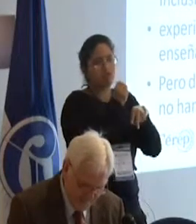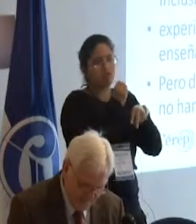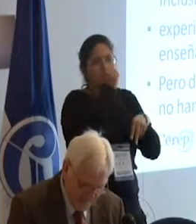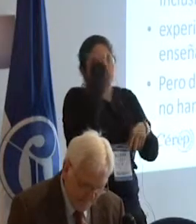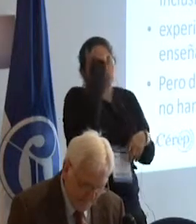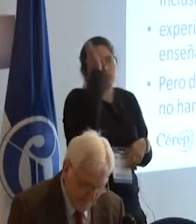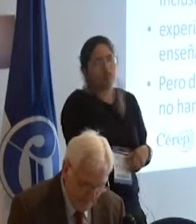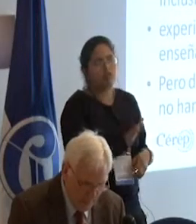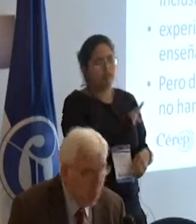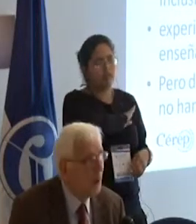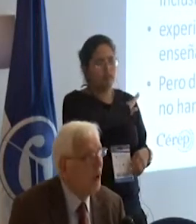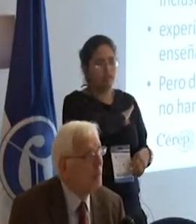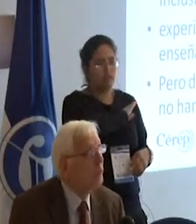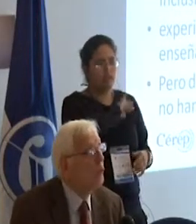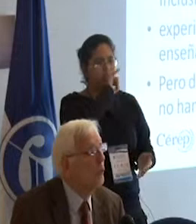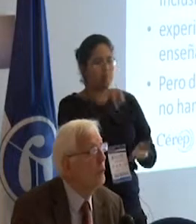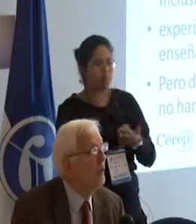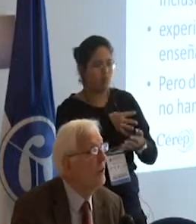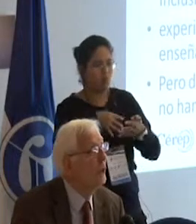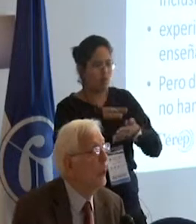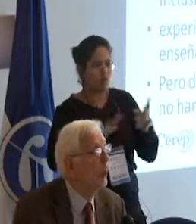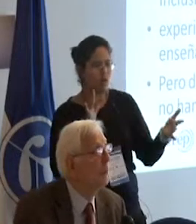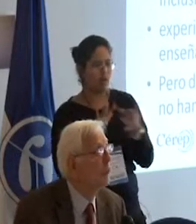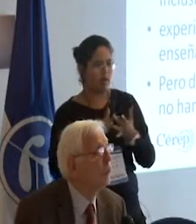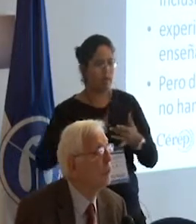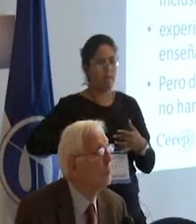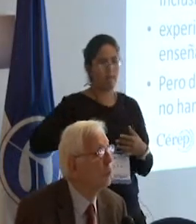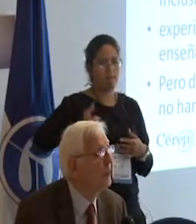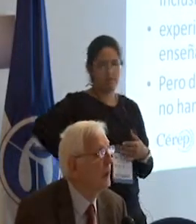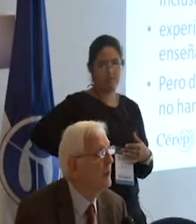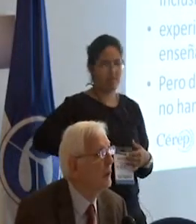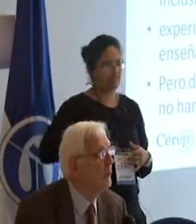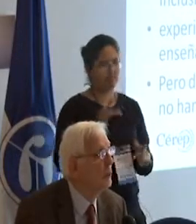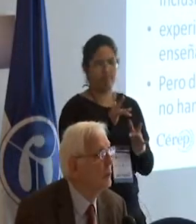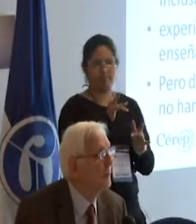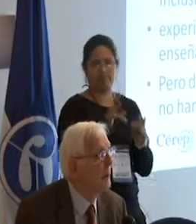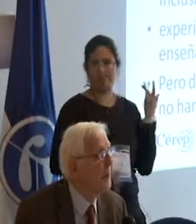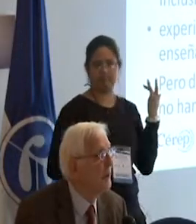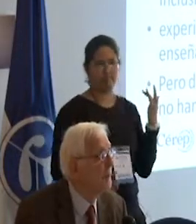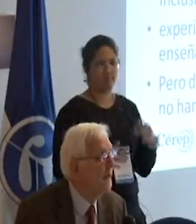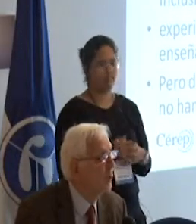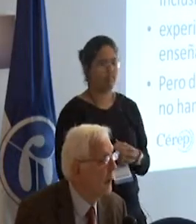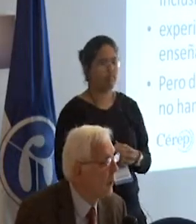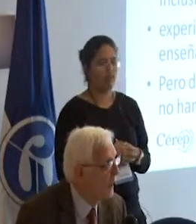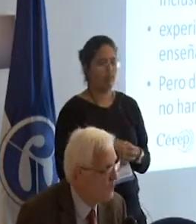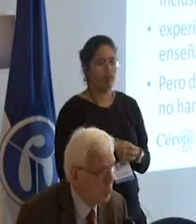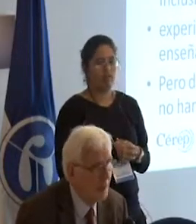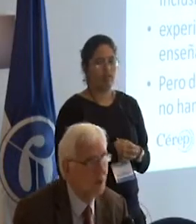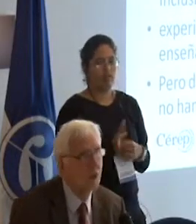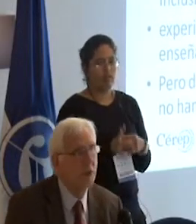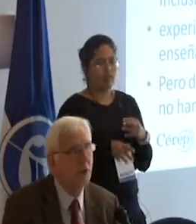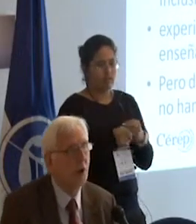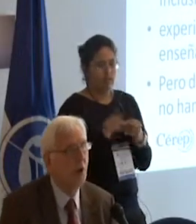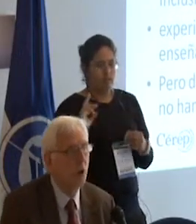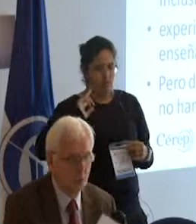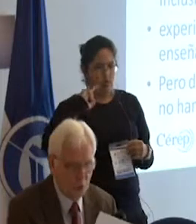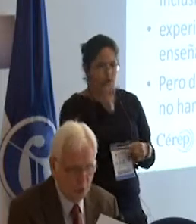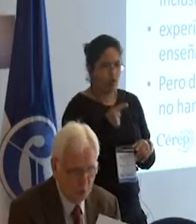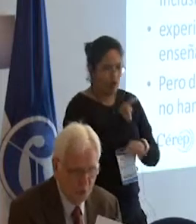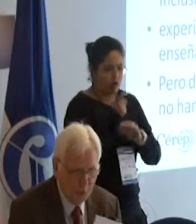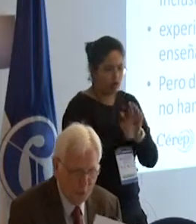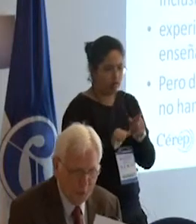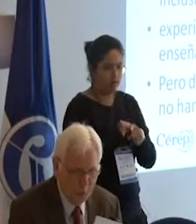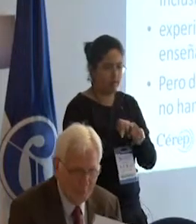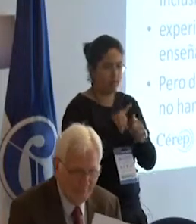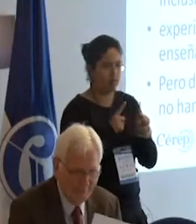no tiene la misma carga que un profesor de primaria. Les mostré las evoluciones de las prácticas, pero no hay que creer que